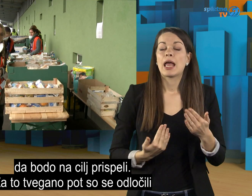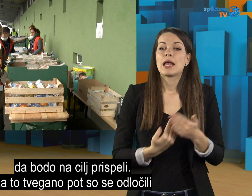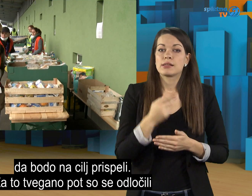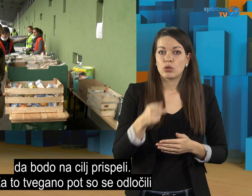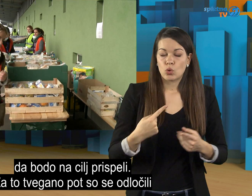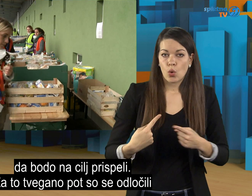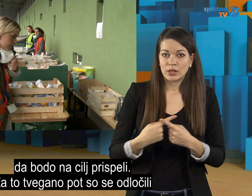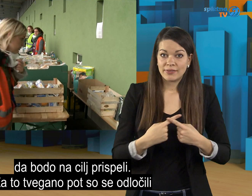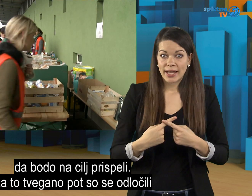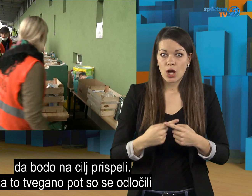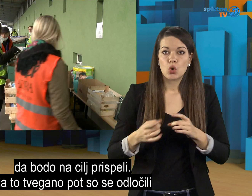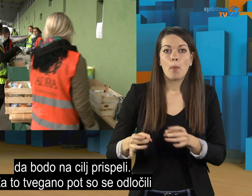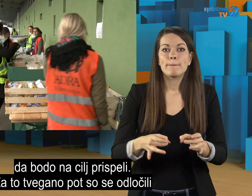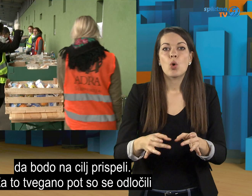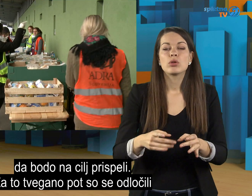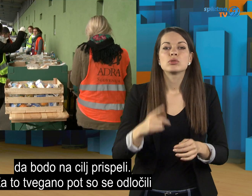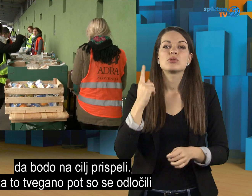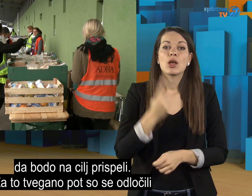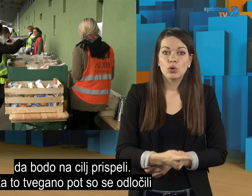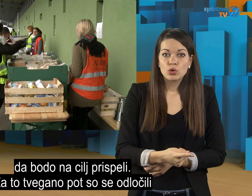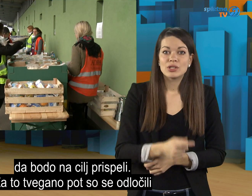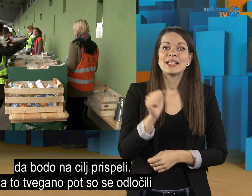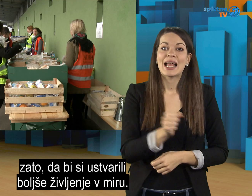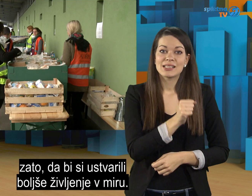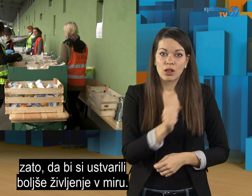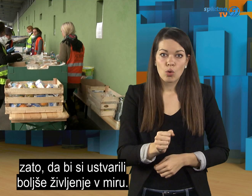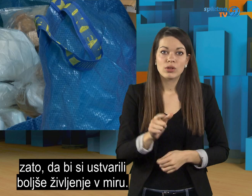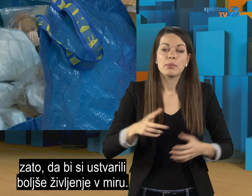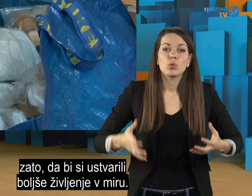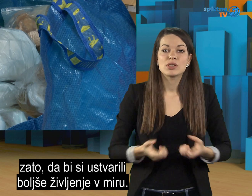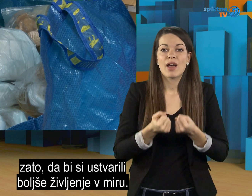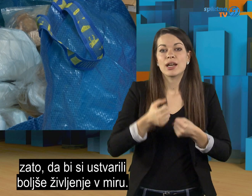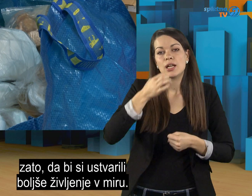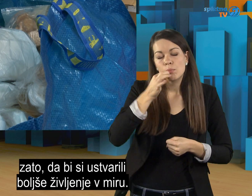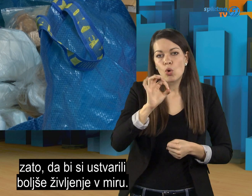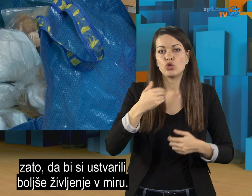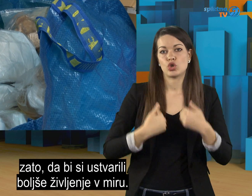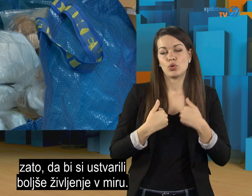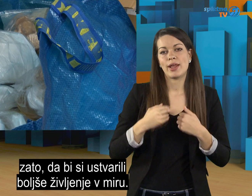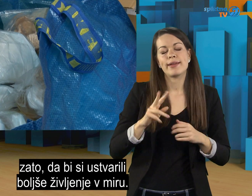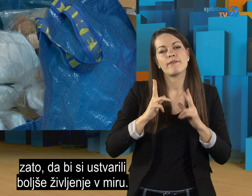Za to tvegano pot so se odločili za to, da bi si ustvarili boljše življenje v miru.